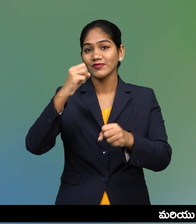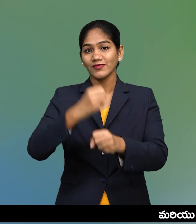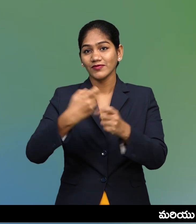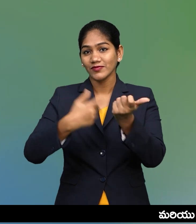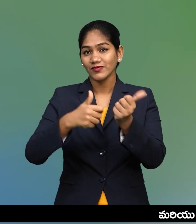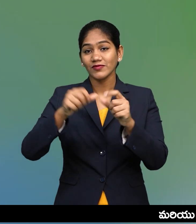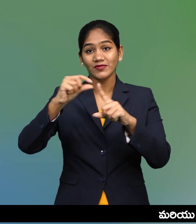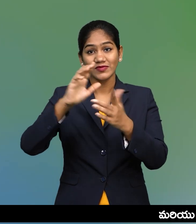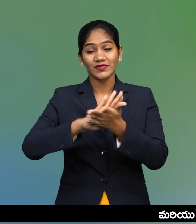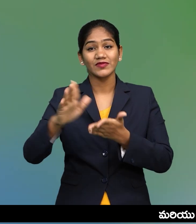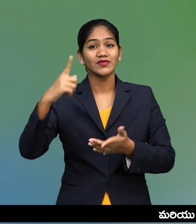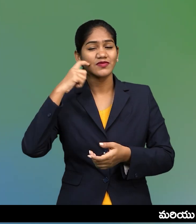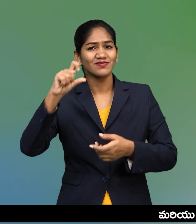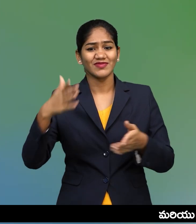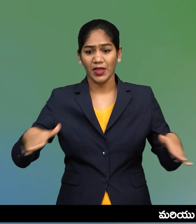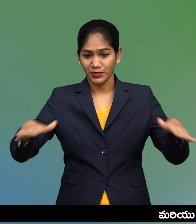మరియు పనిచేసే భౌగోళిక ప్రదేశం.